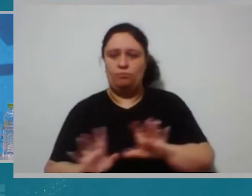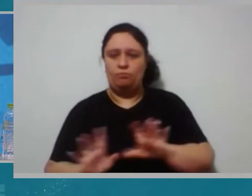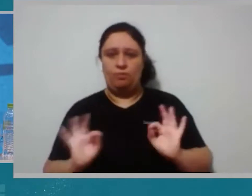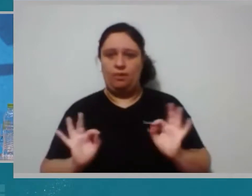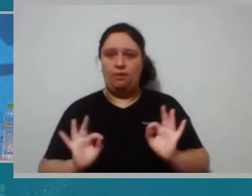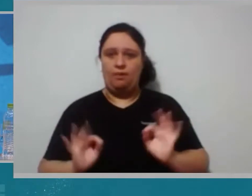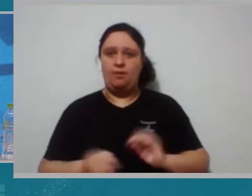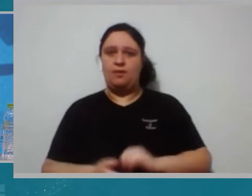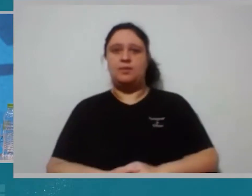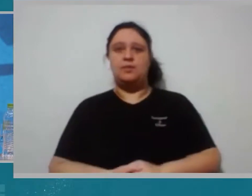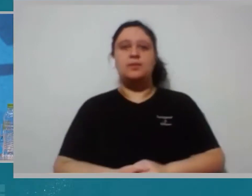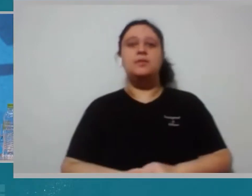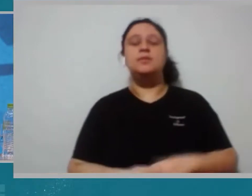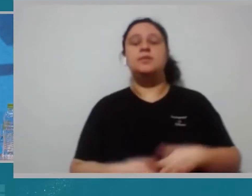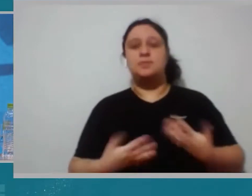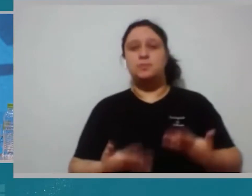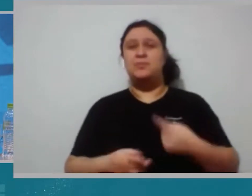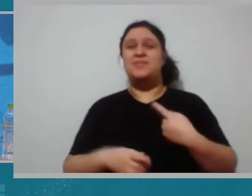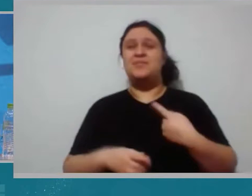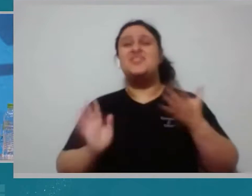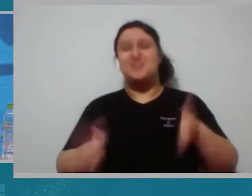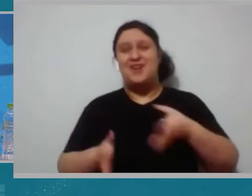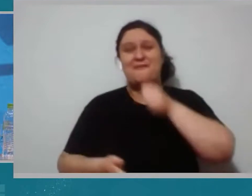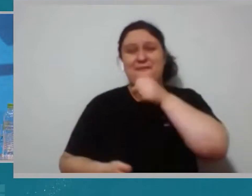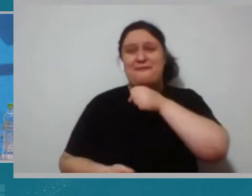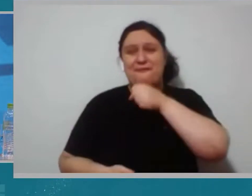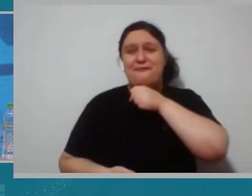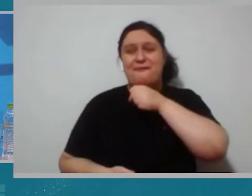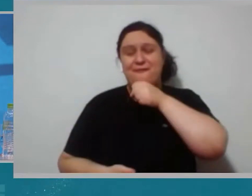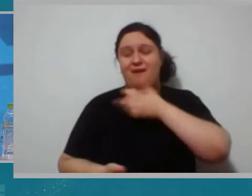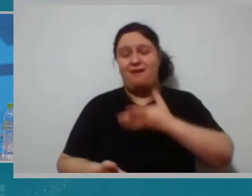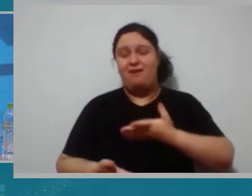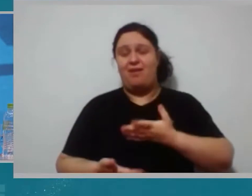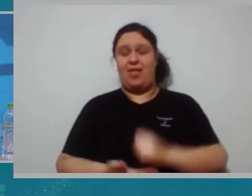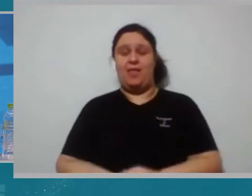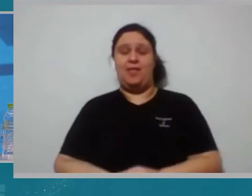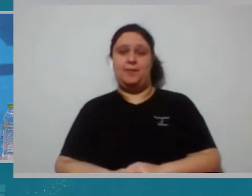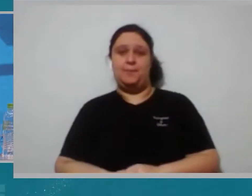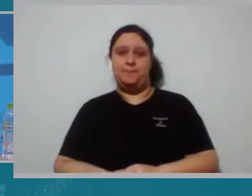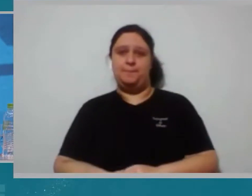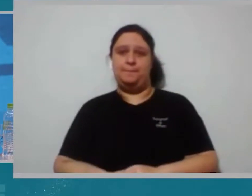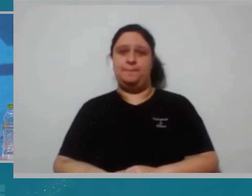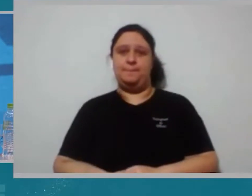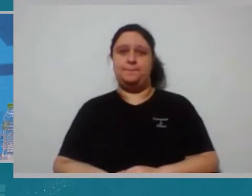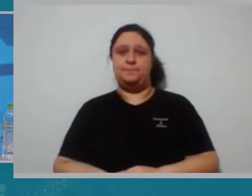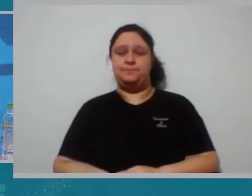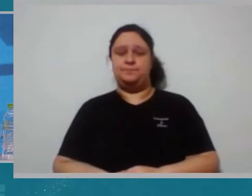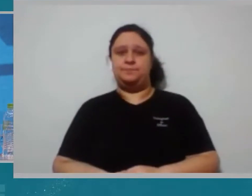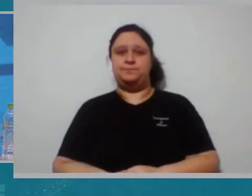então, já mostramos quem eram os pais deles, né?